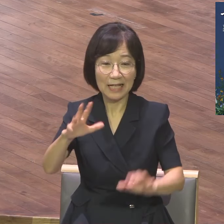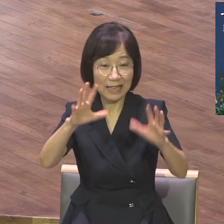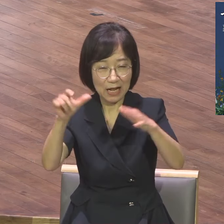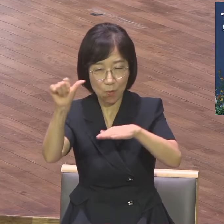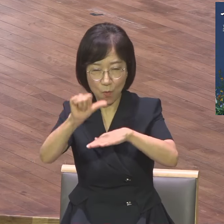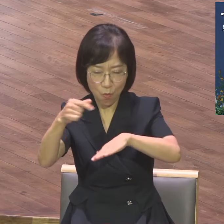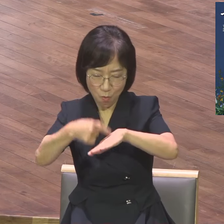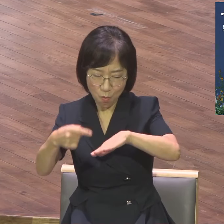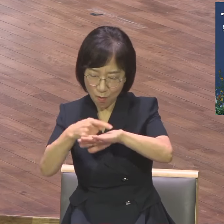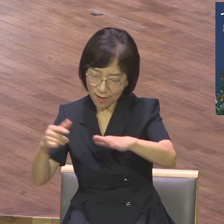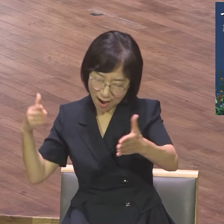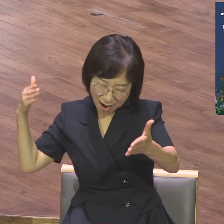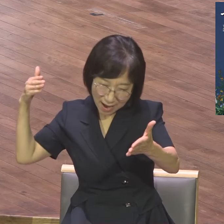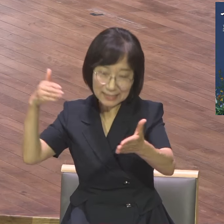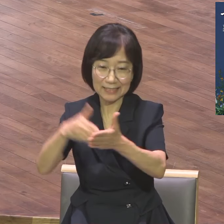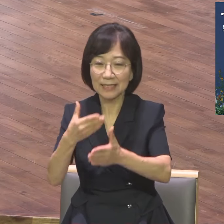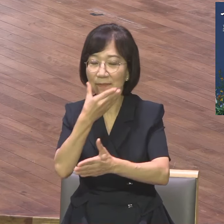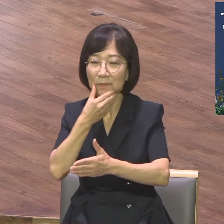전 세계